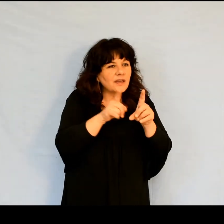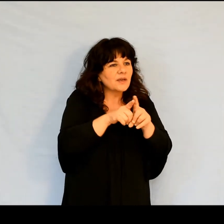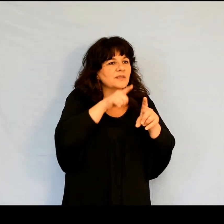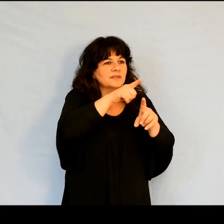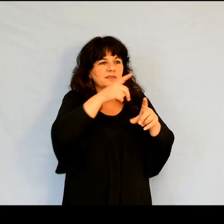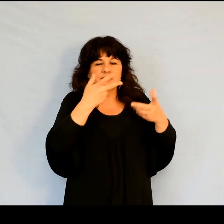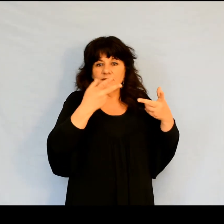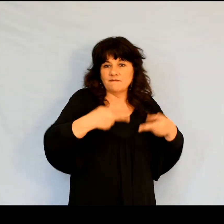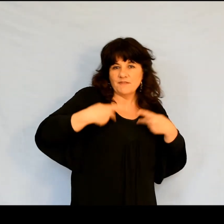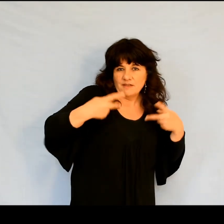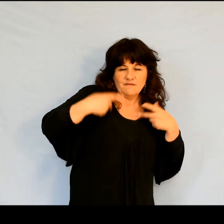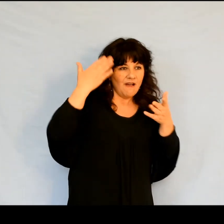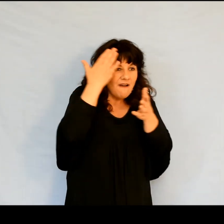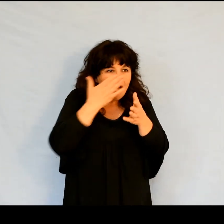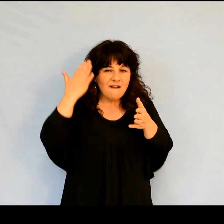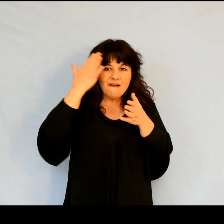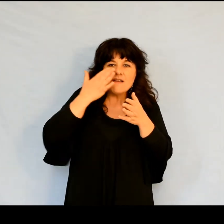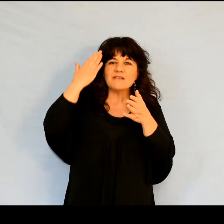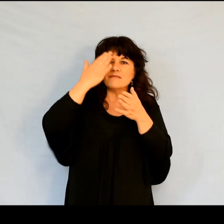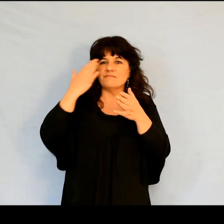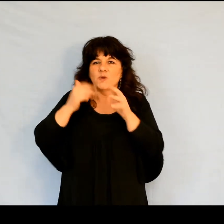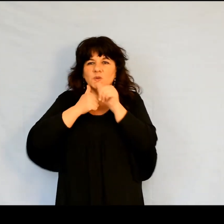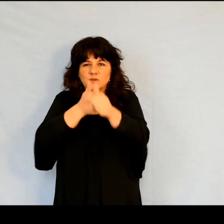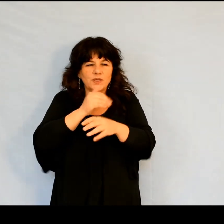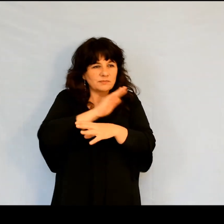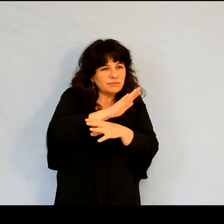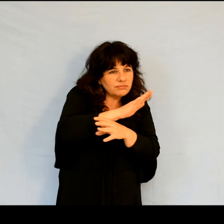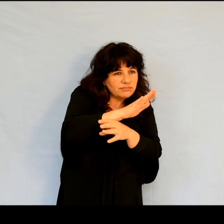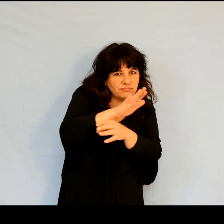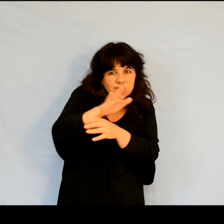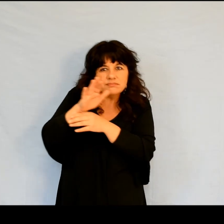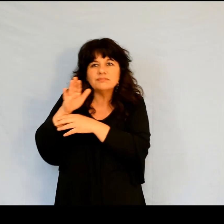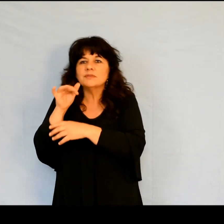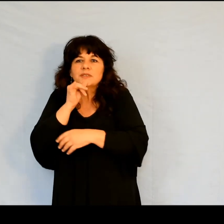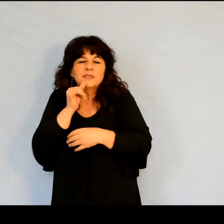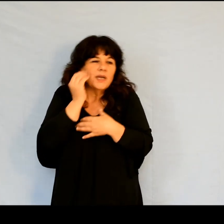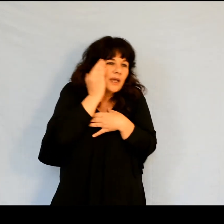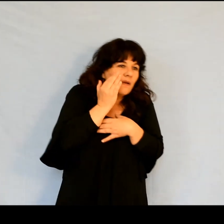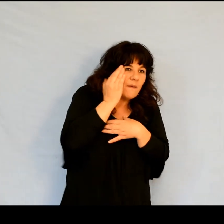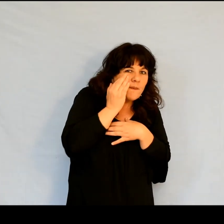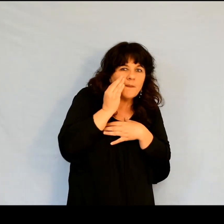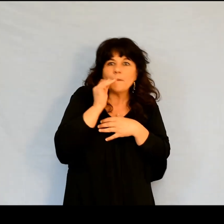bestiaux, bestioles, et bêtes sauvages selon leurs espèces.